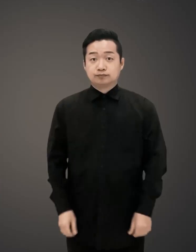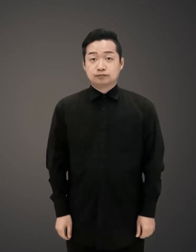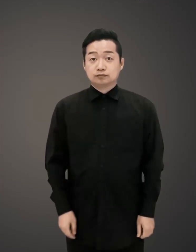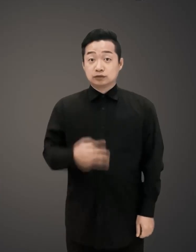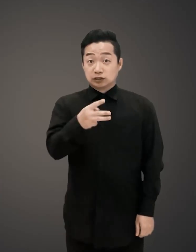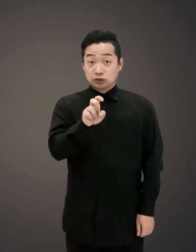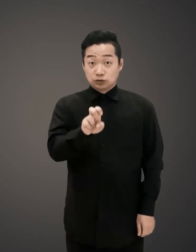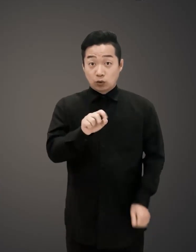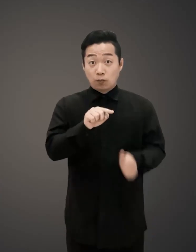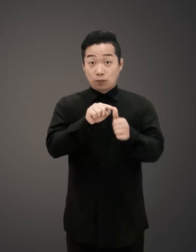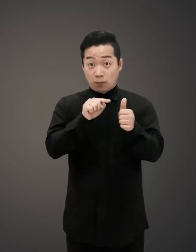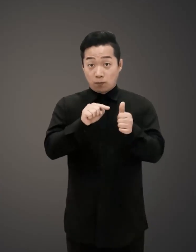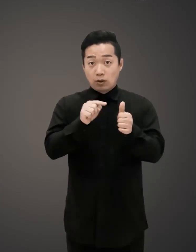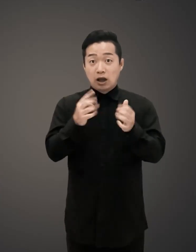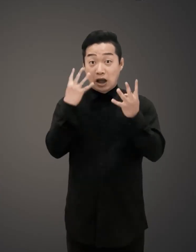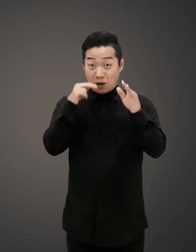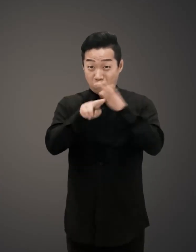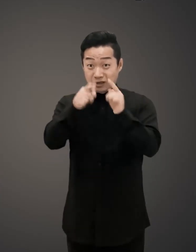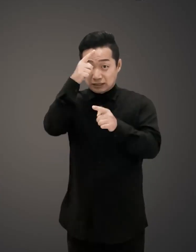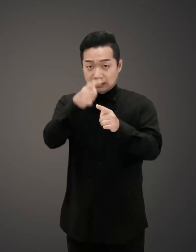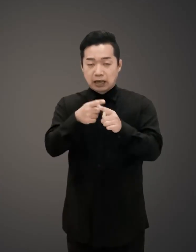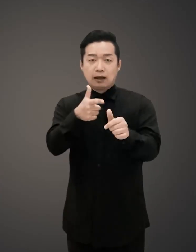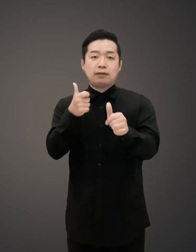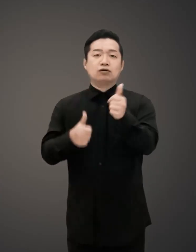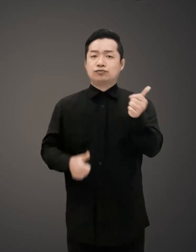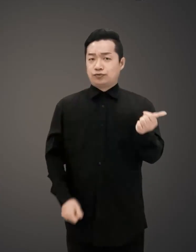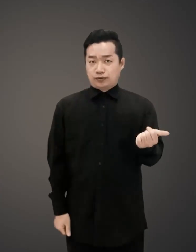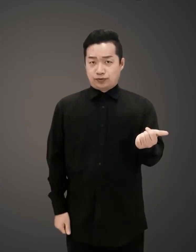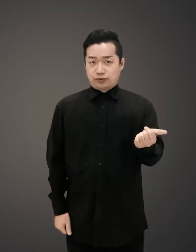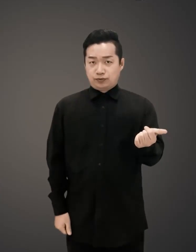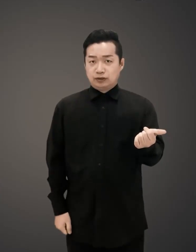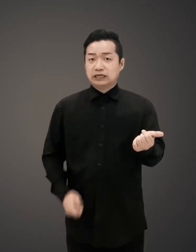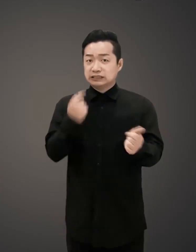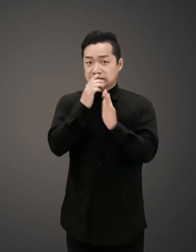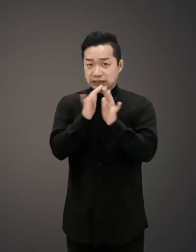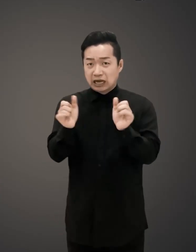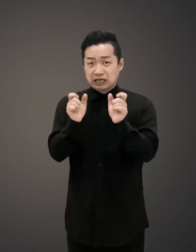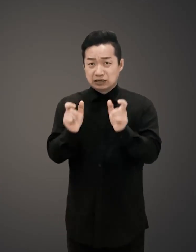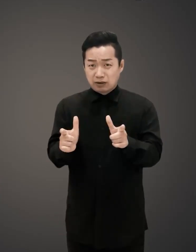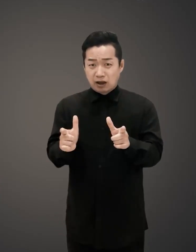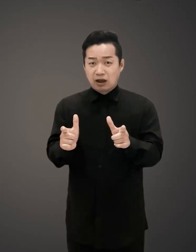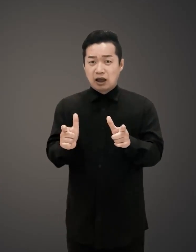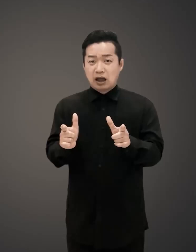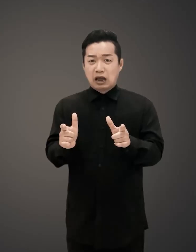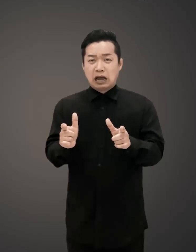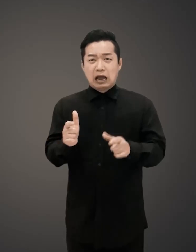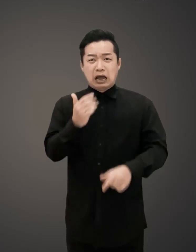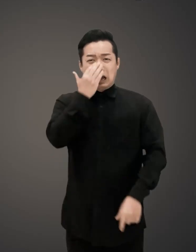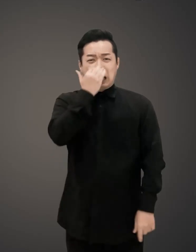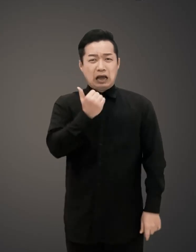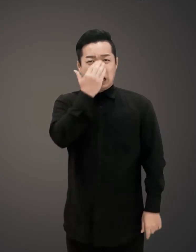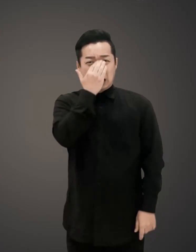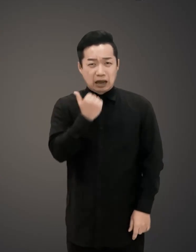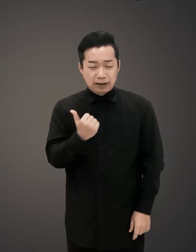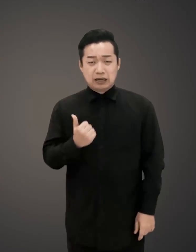준비하는 중에 톰은 탈옥하다 사살됐다. 톰은 백인들의 기회에 염증을 느낀